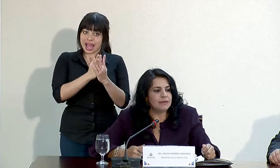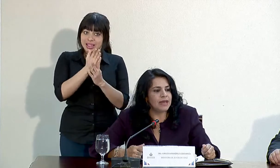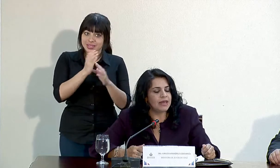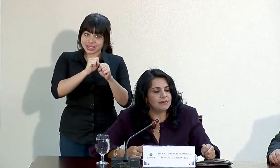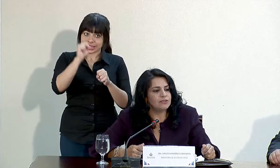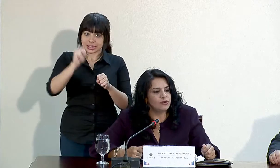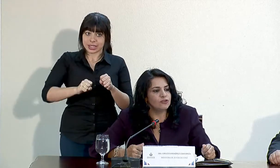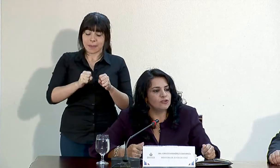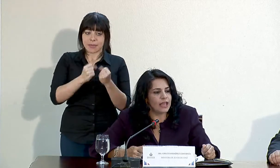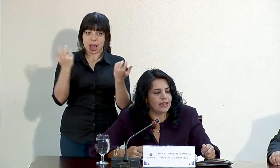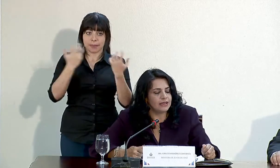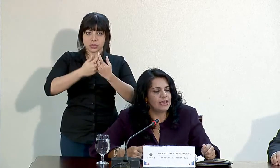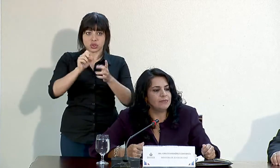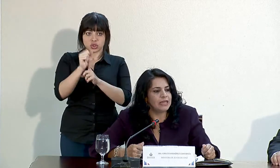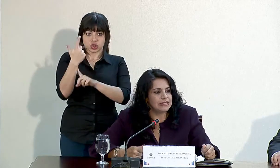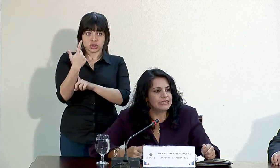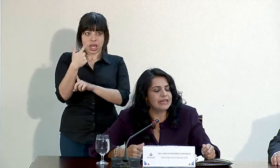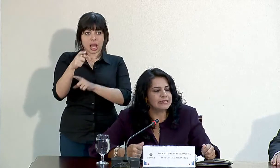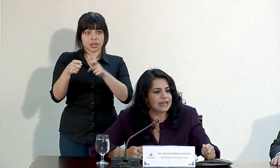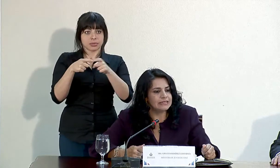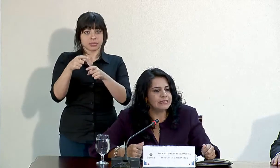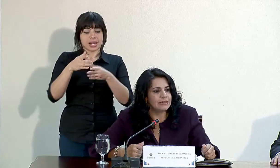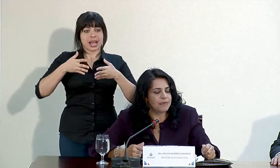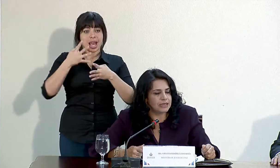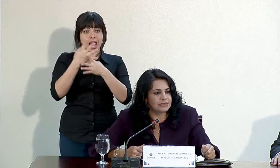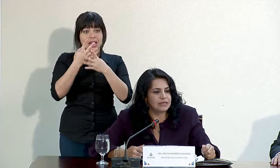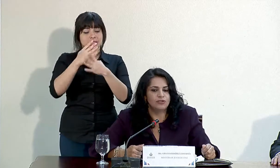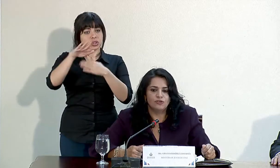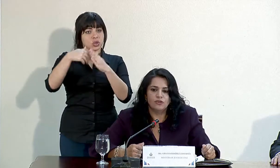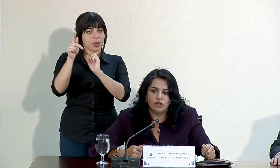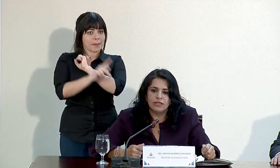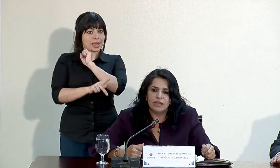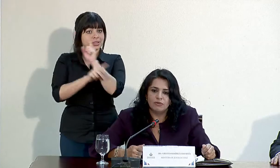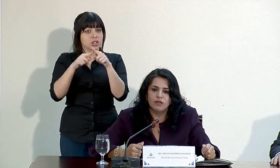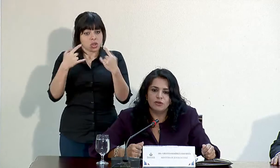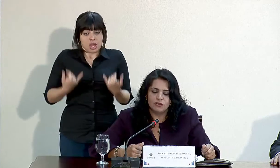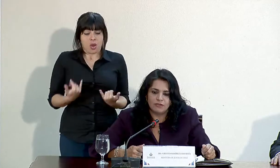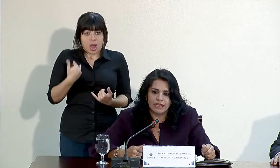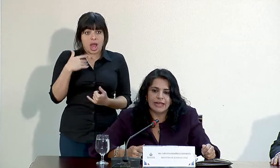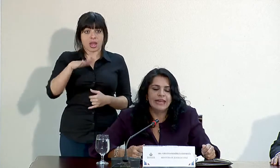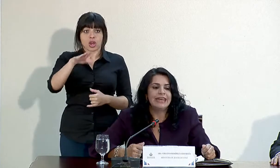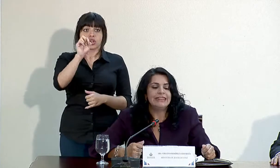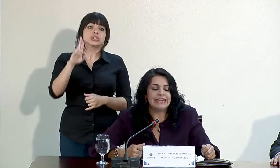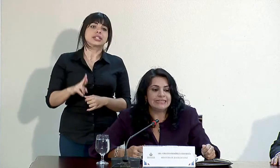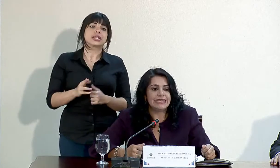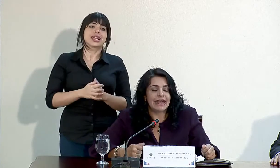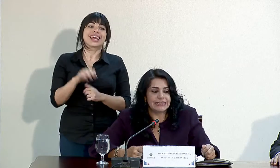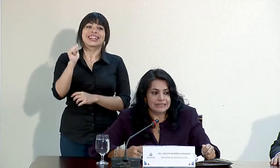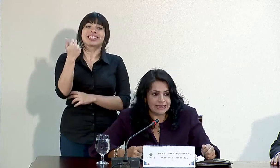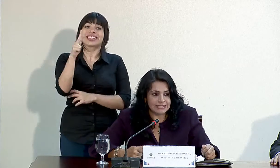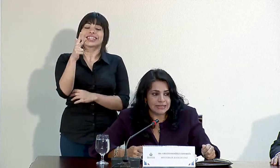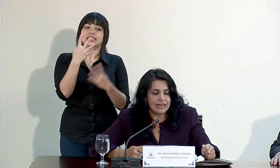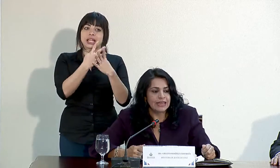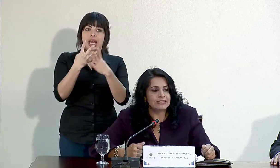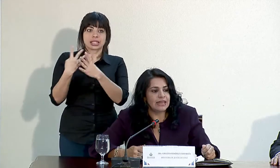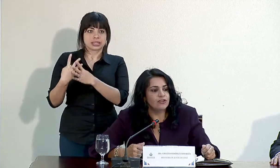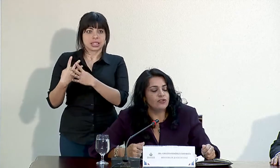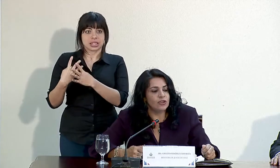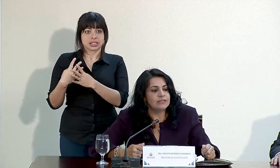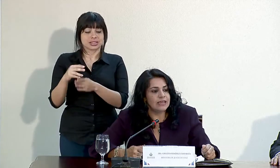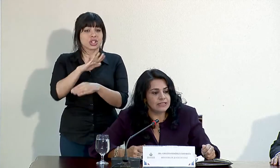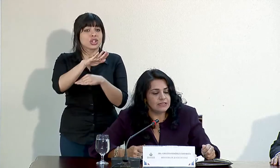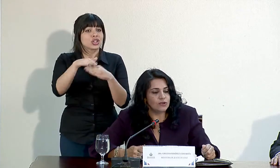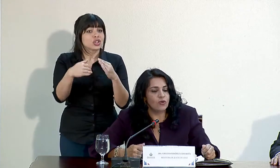del sistema de adaptación social que administra las cárceles del país. Entonces, hoy tenemos en Costa Rica 13 cárceles que